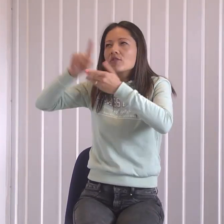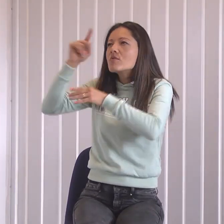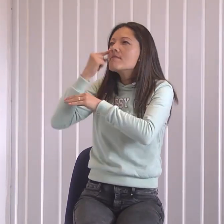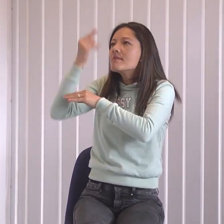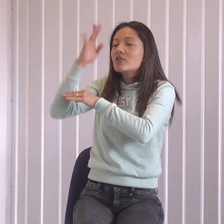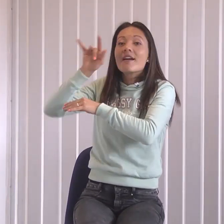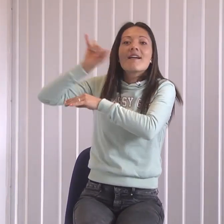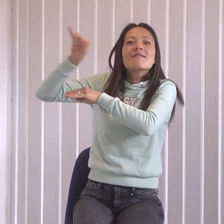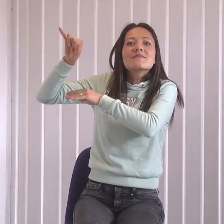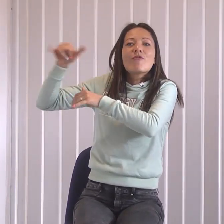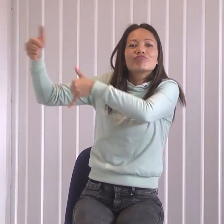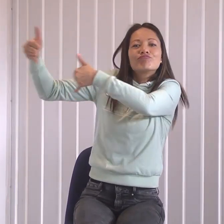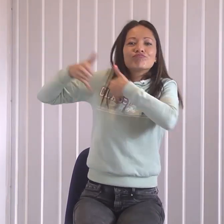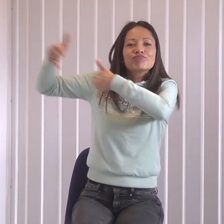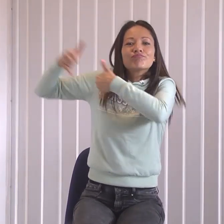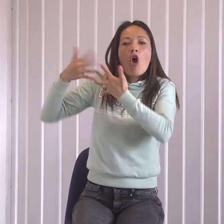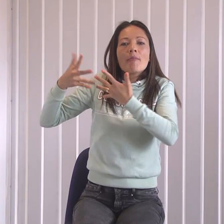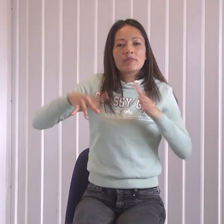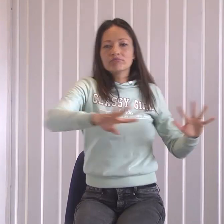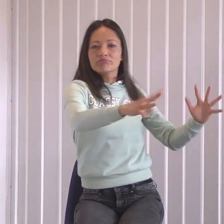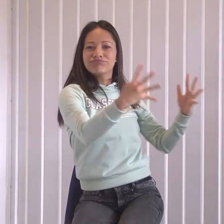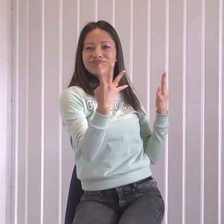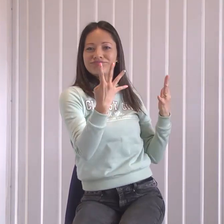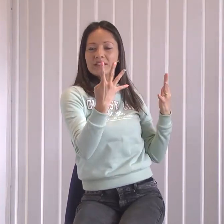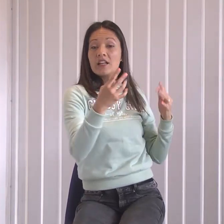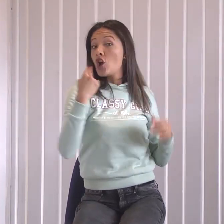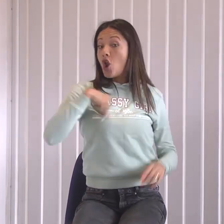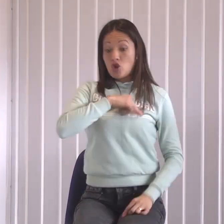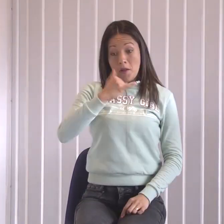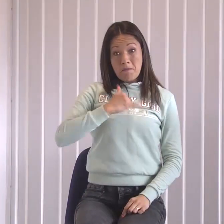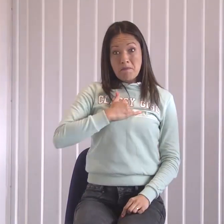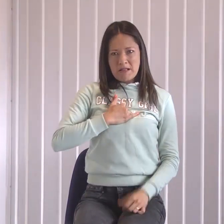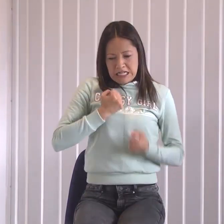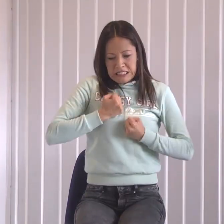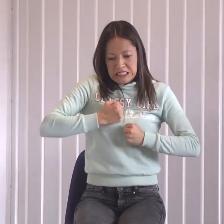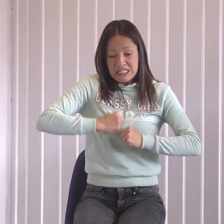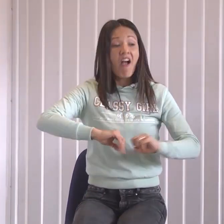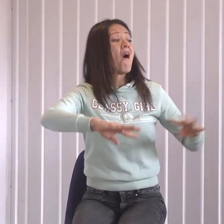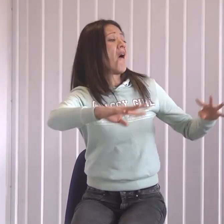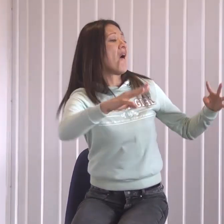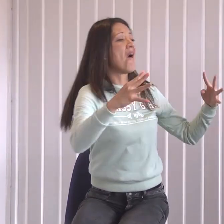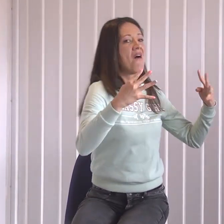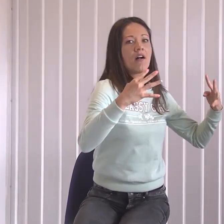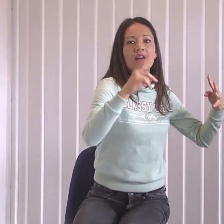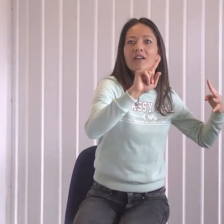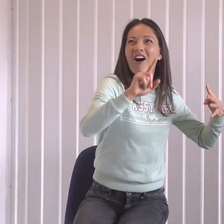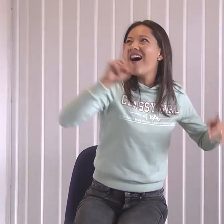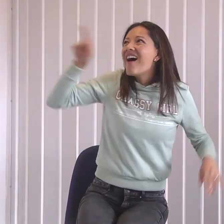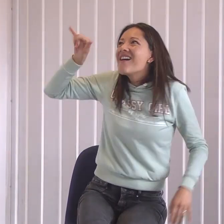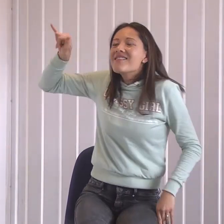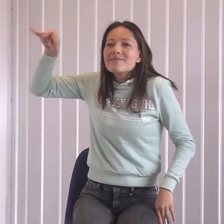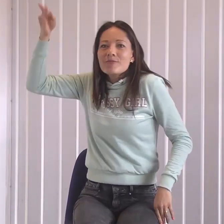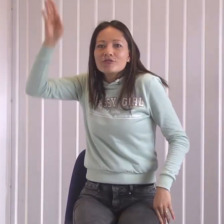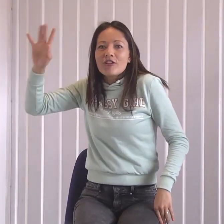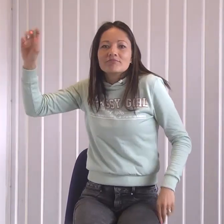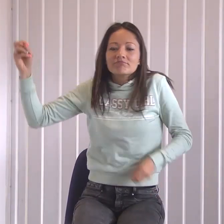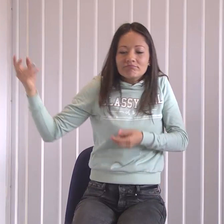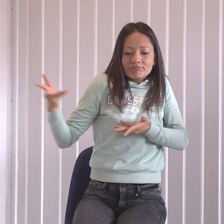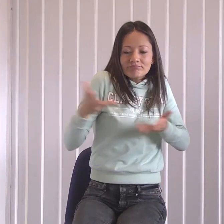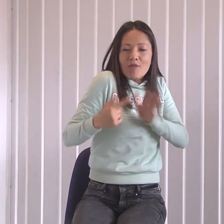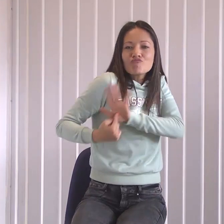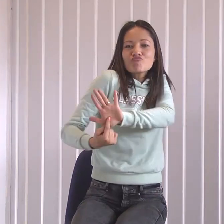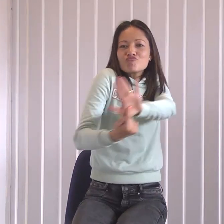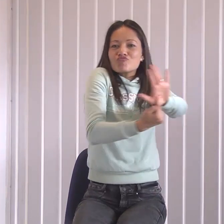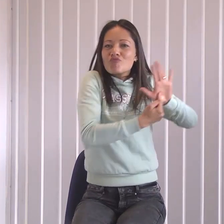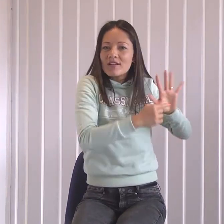intimidad, Él recompensaría en público. No que nosotros mismos traigamos la gloria, sino que Él sería el que se encargaría de mostrar